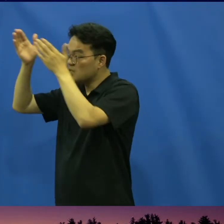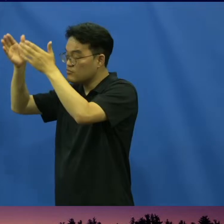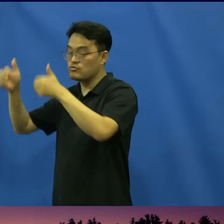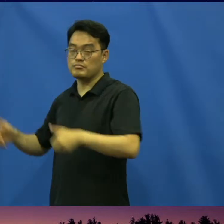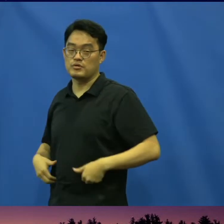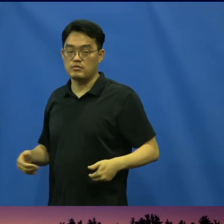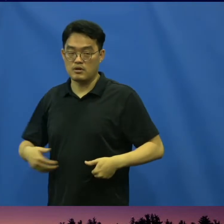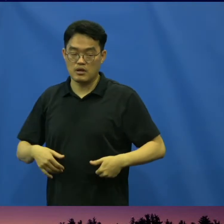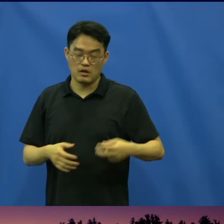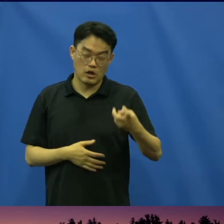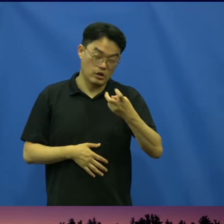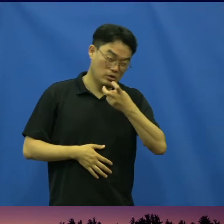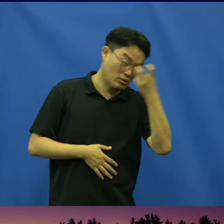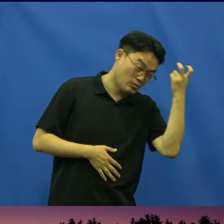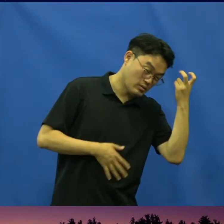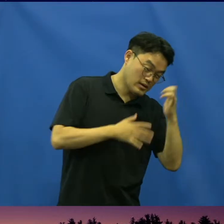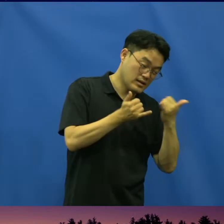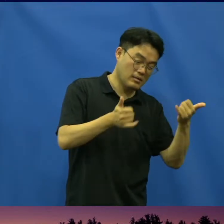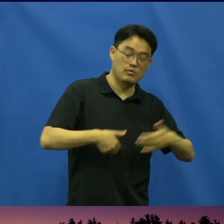깨어있는 사람이 필요해요.